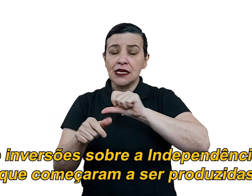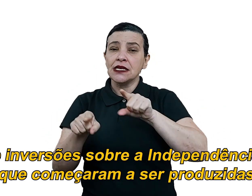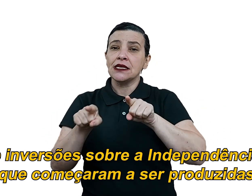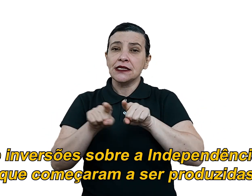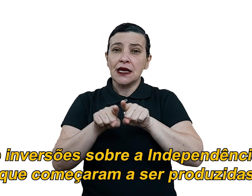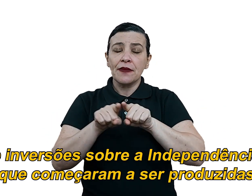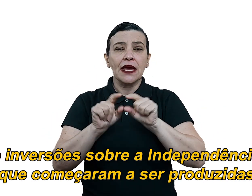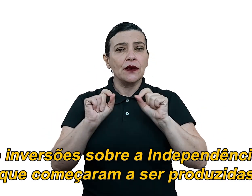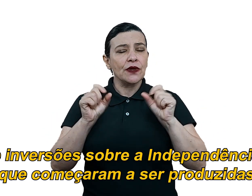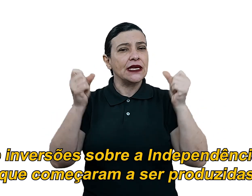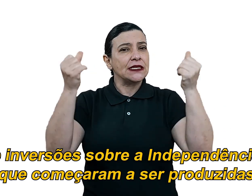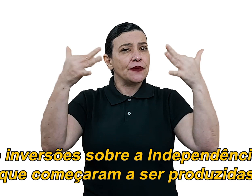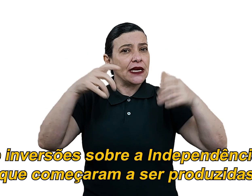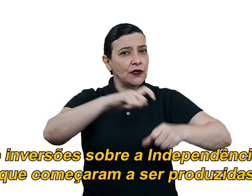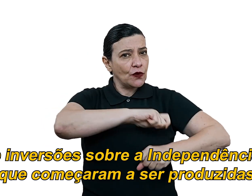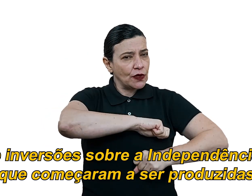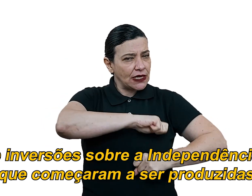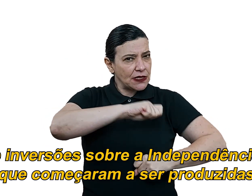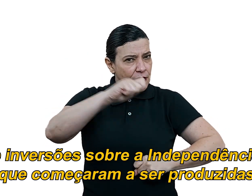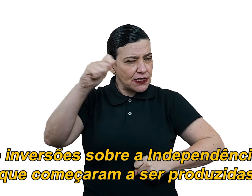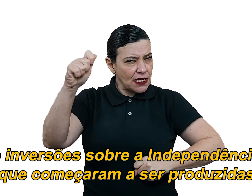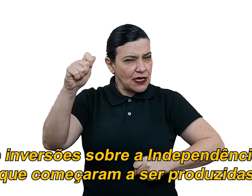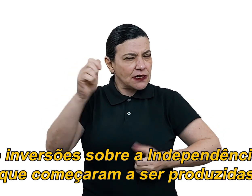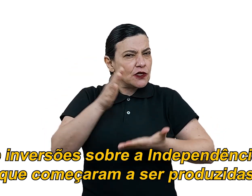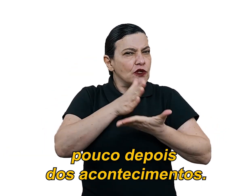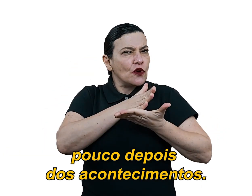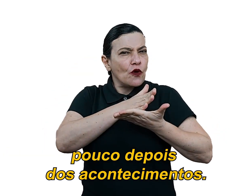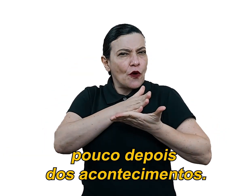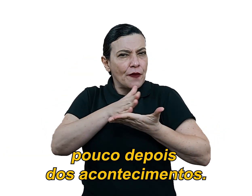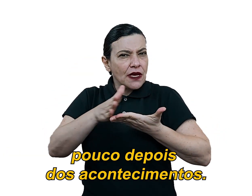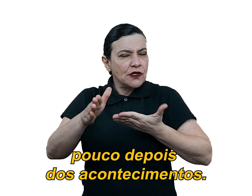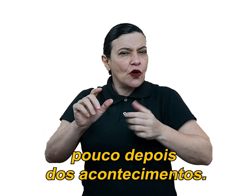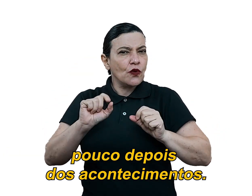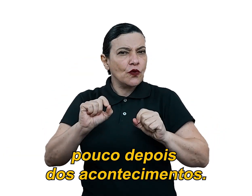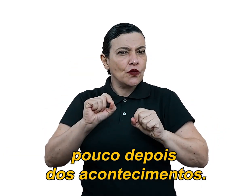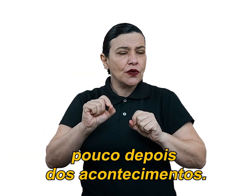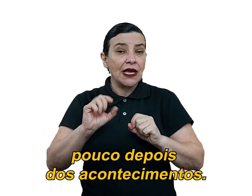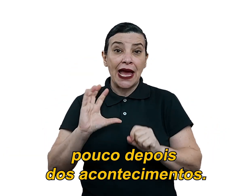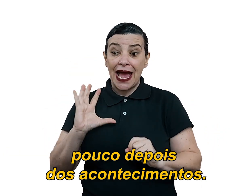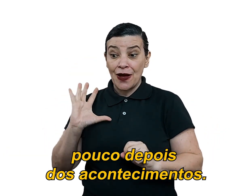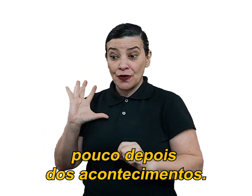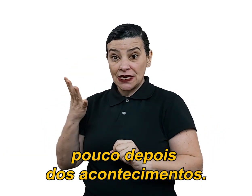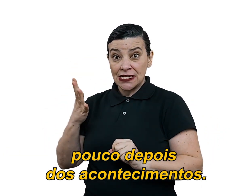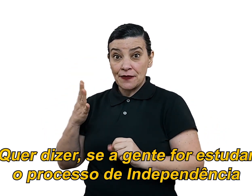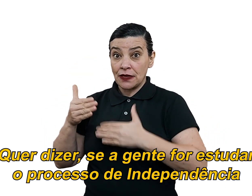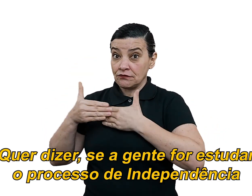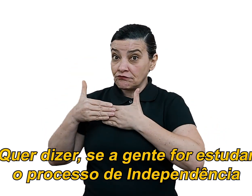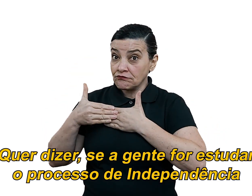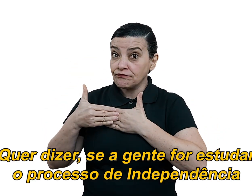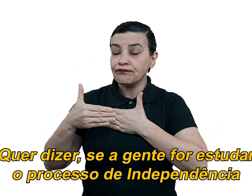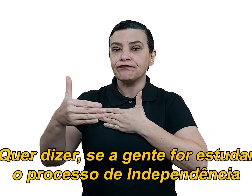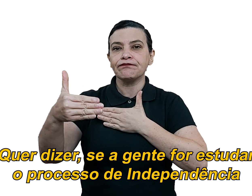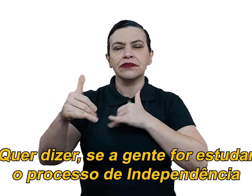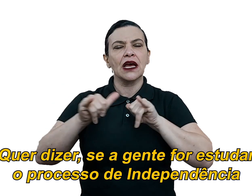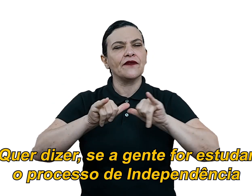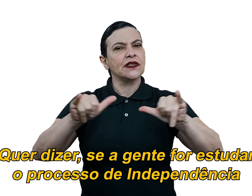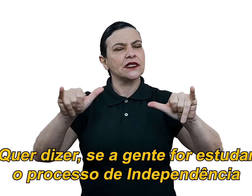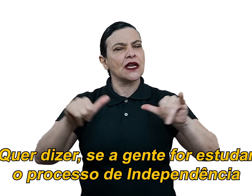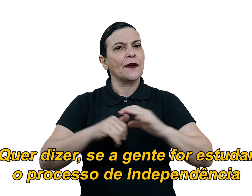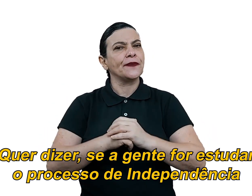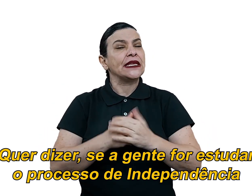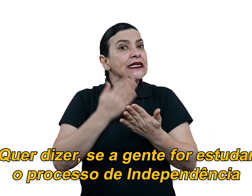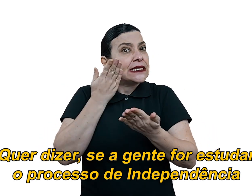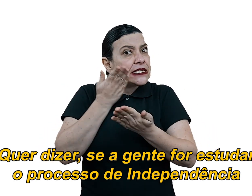sobre a independência que começaram a ser produzidas pouco depois dos acontecimentos. Quer dizer, se a gente